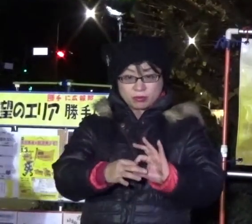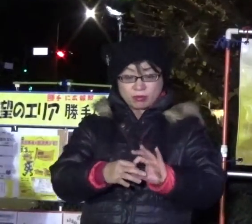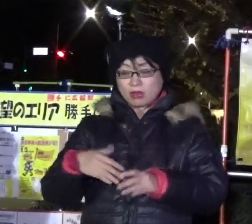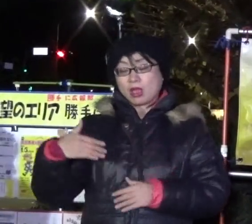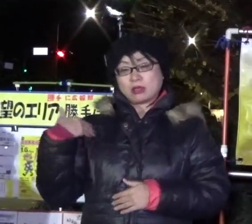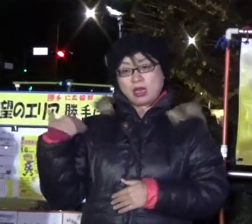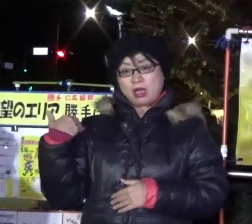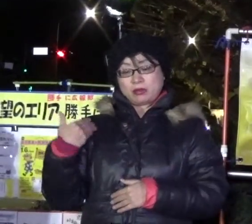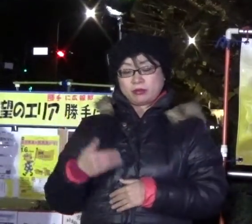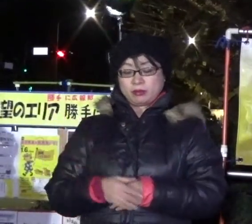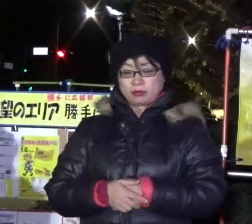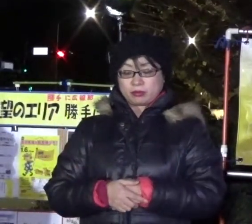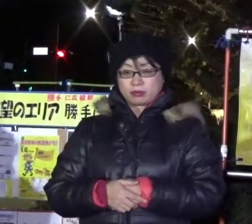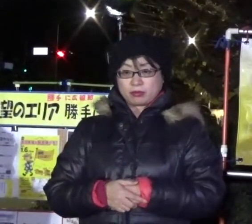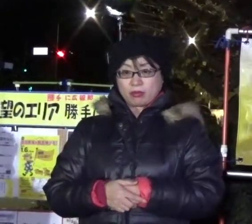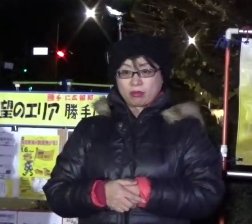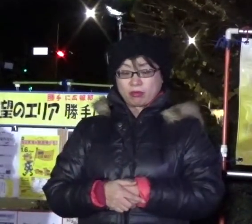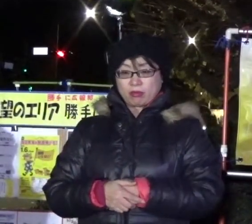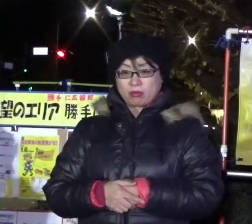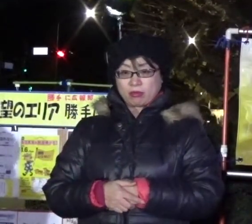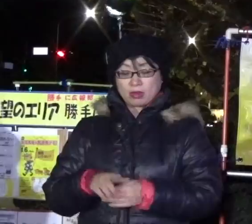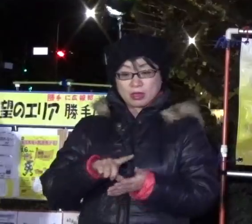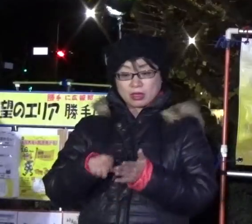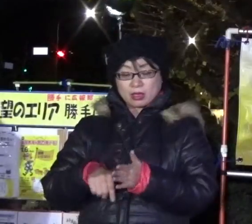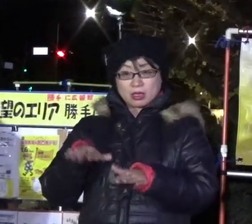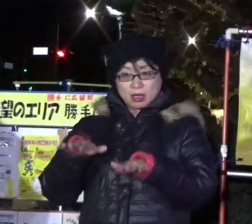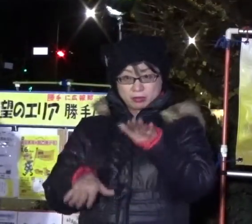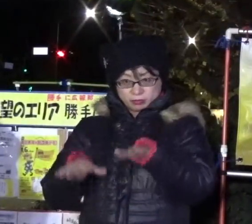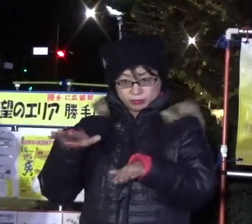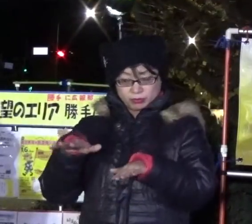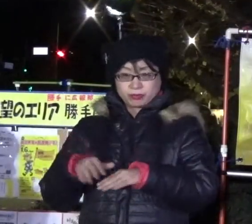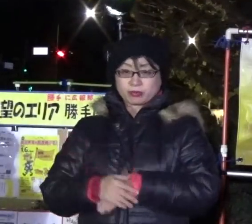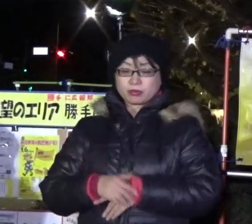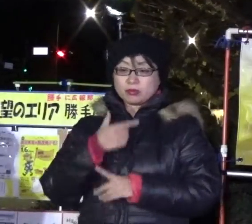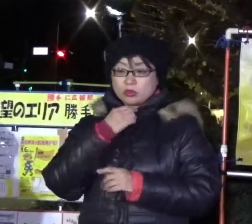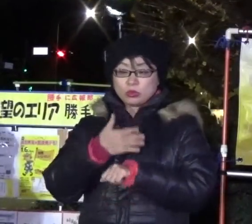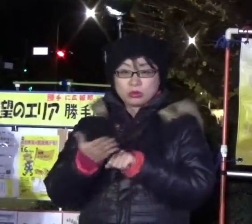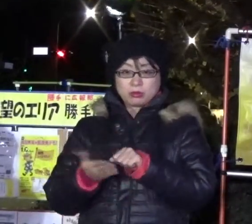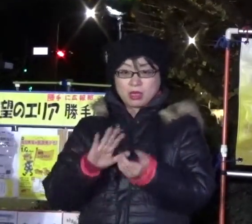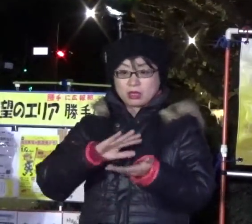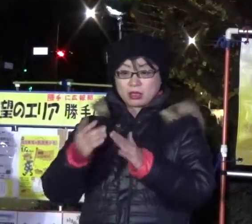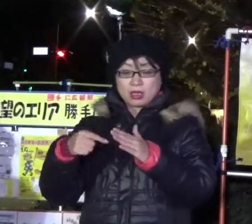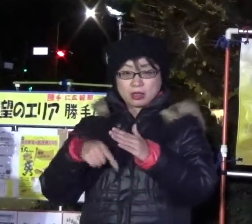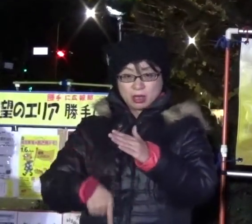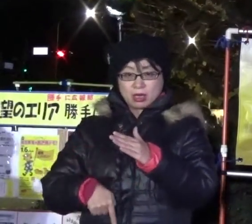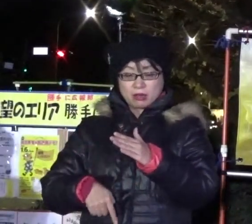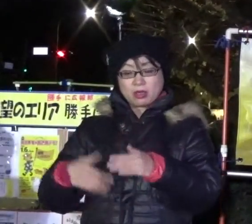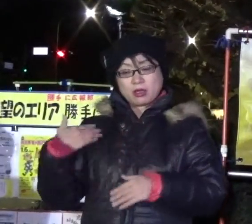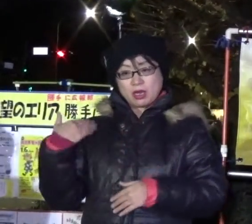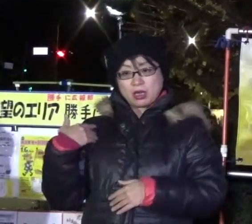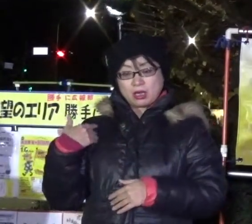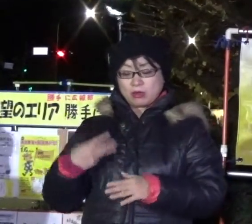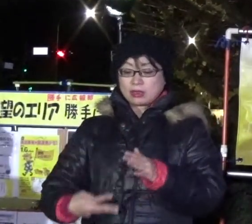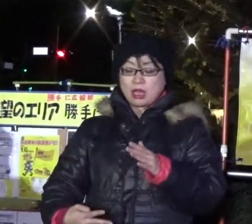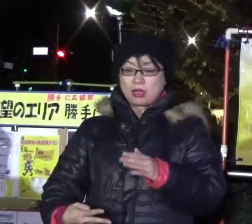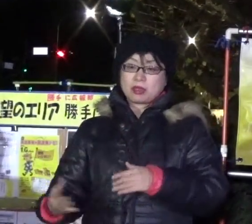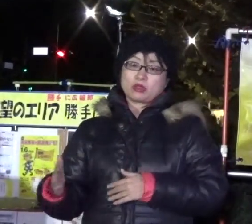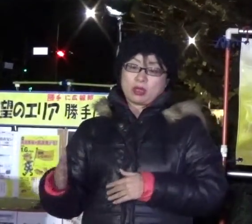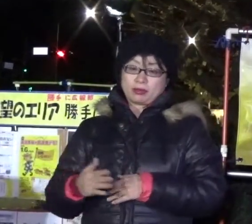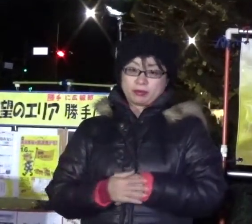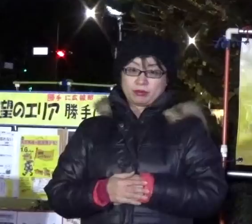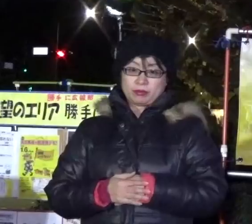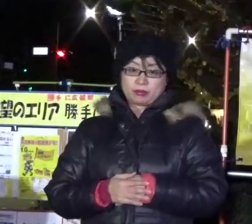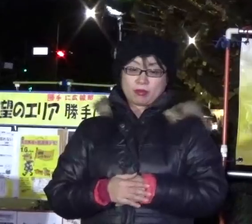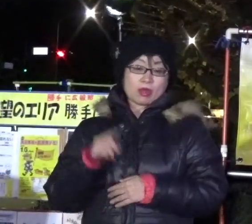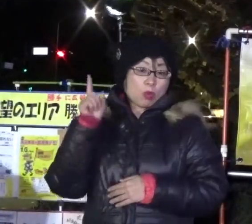と。で、さらにこれ地域差があって、福島県内で知らないのは3割なんですよ。ところが大阪に